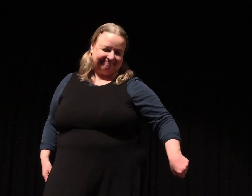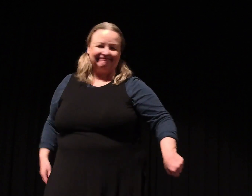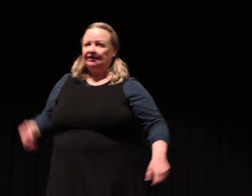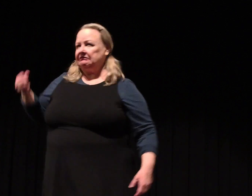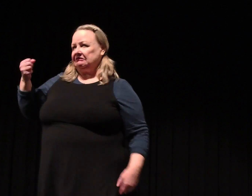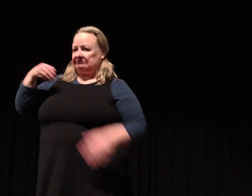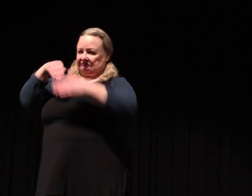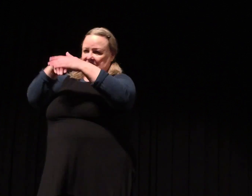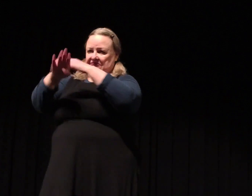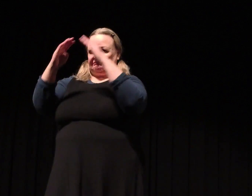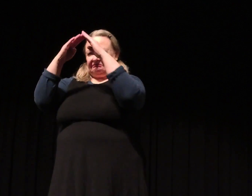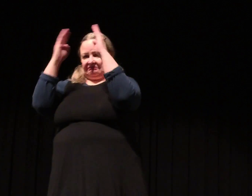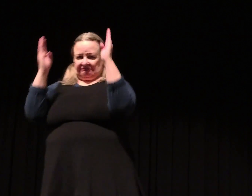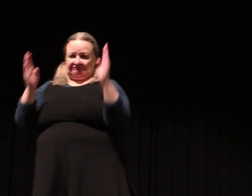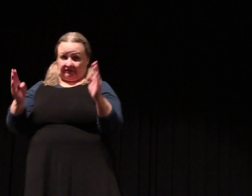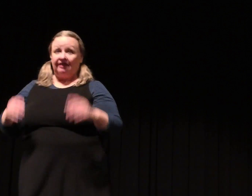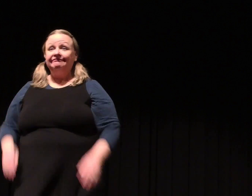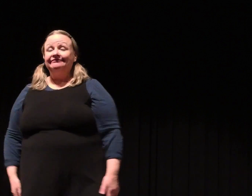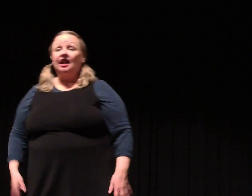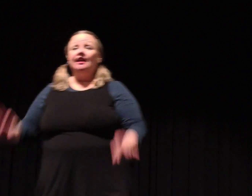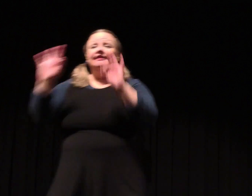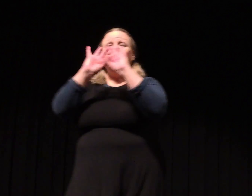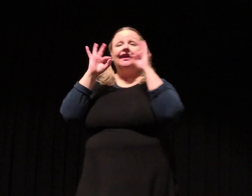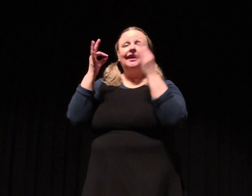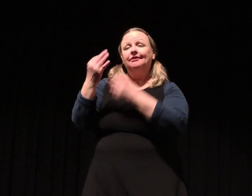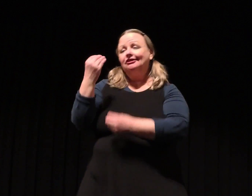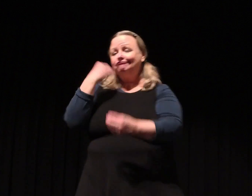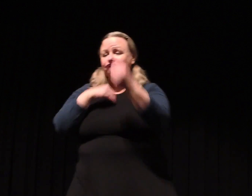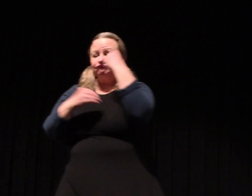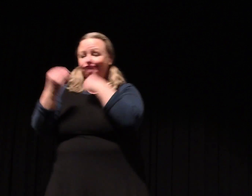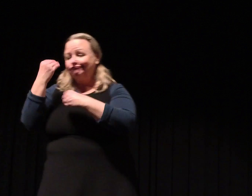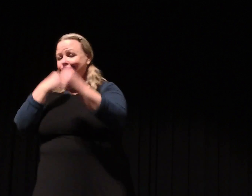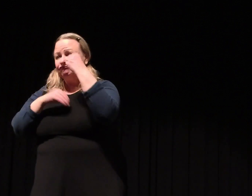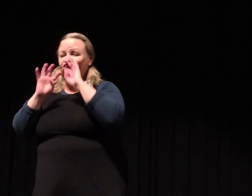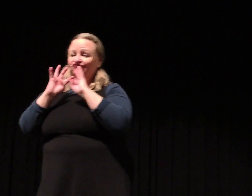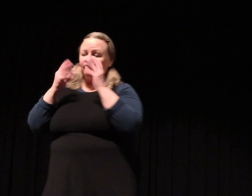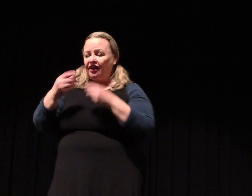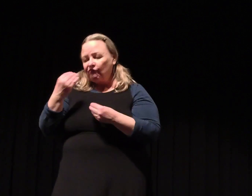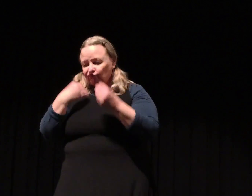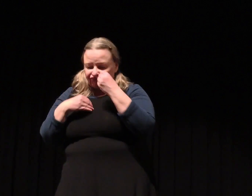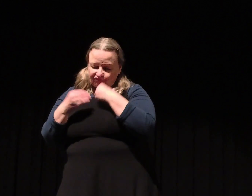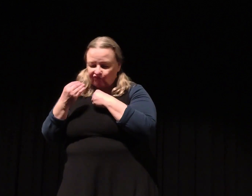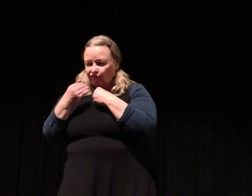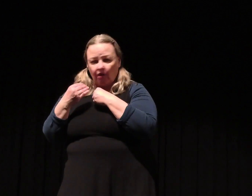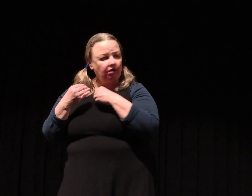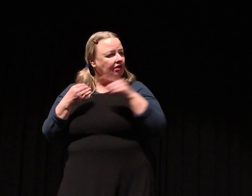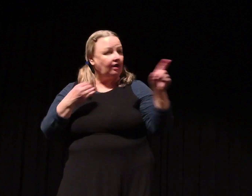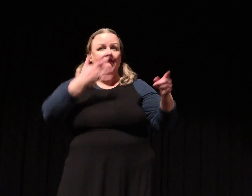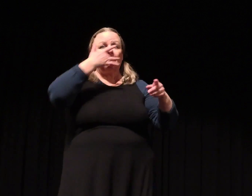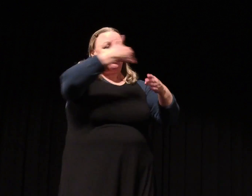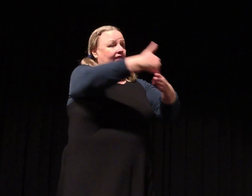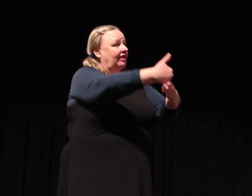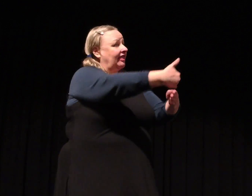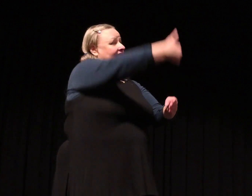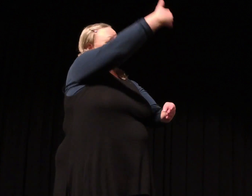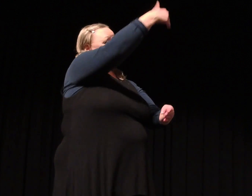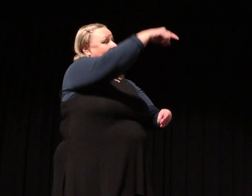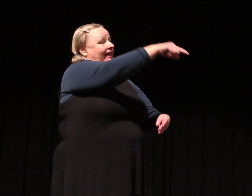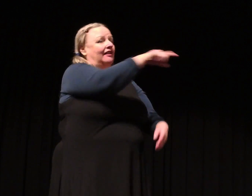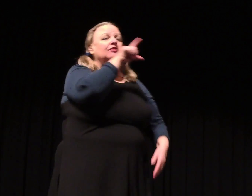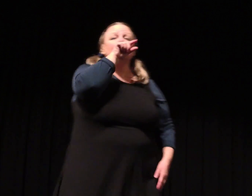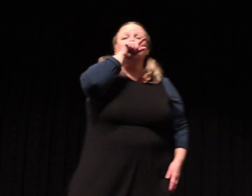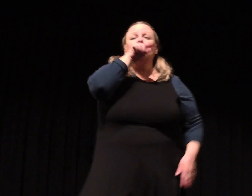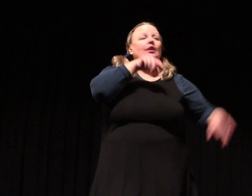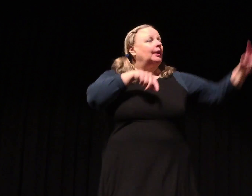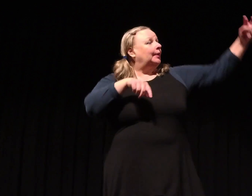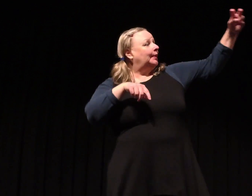OK. Bon, viens ta chérie. Bon. Le père et la petite fille rentrent dans la maison. Ils vont à la table pour